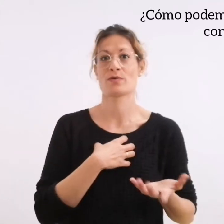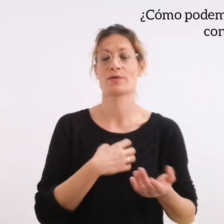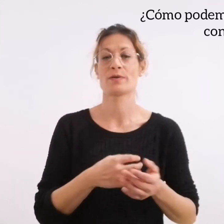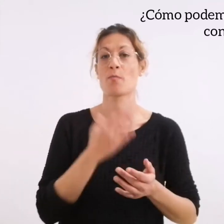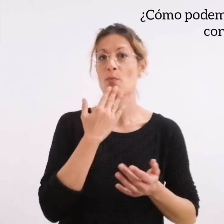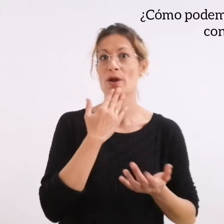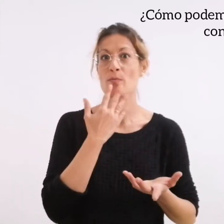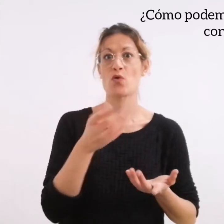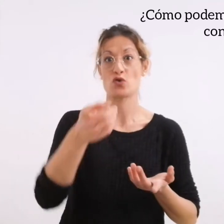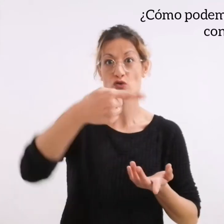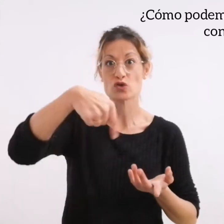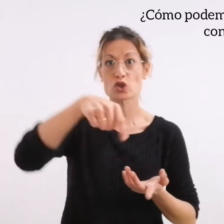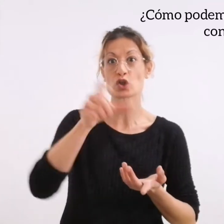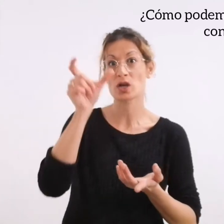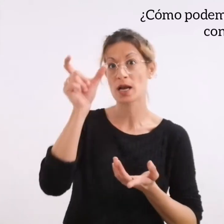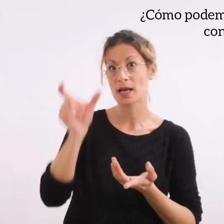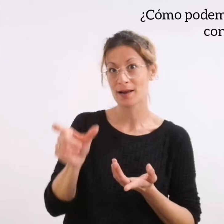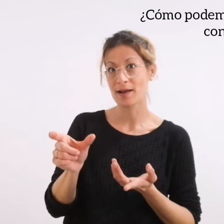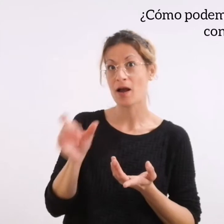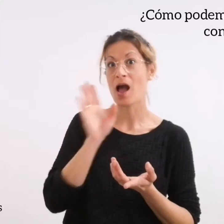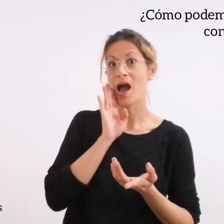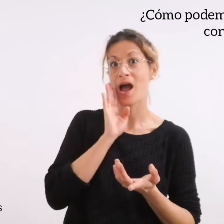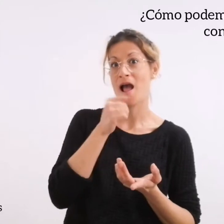físico, fuimos creados seres